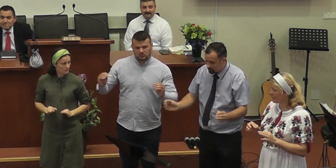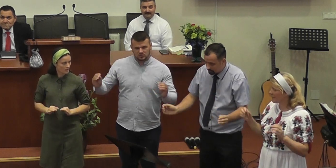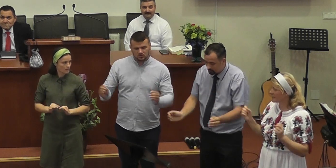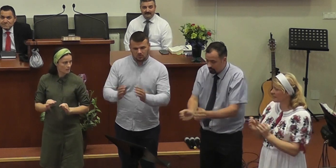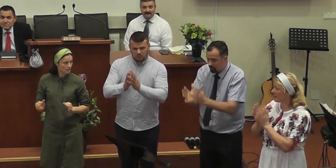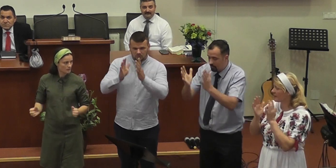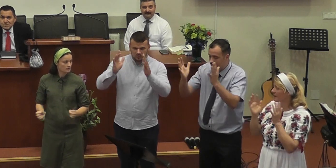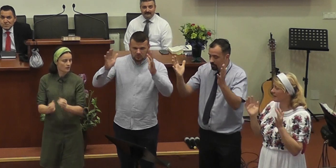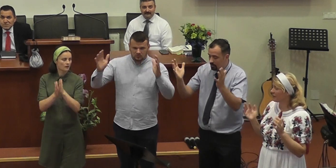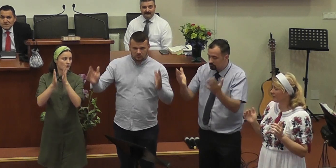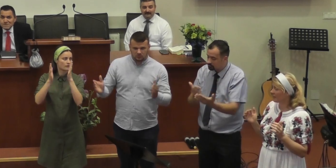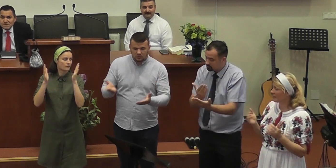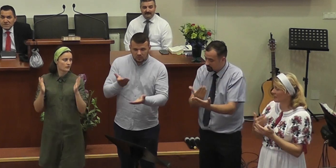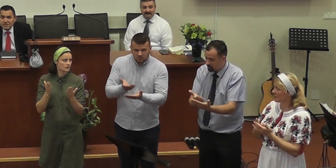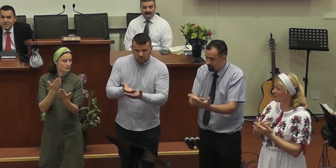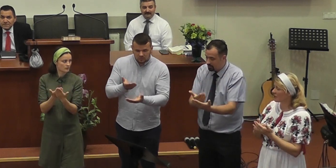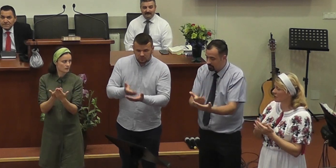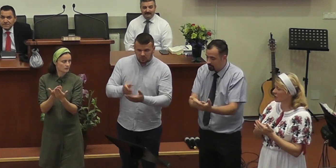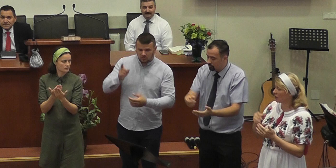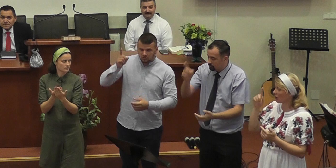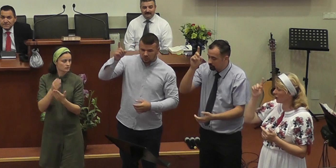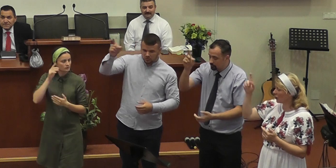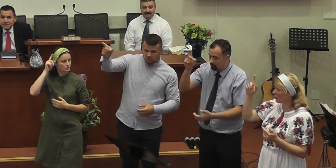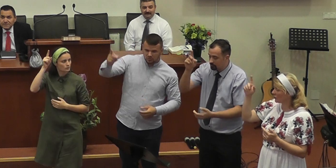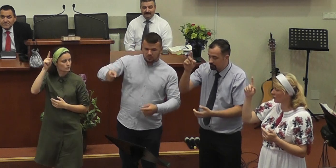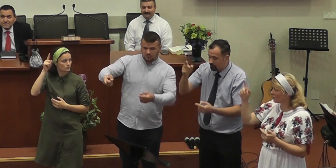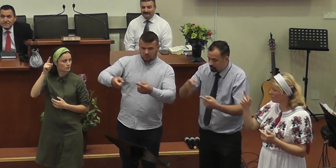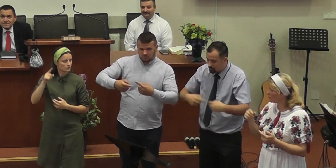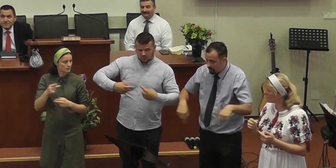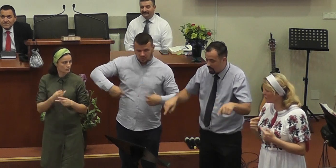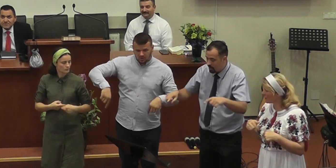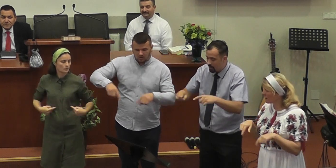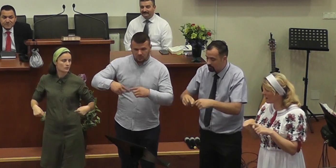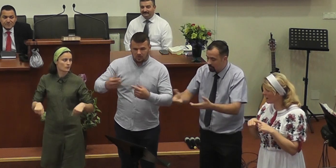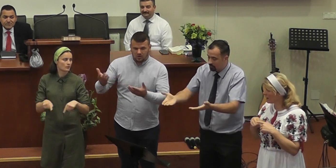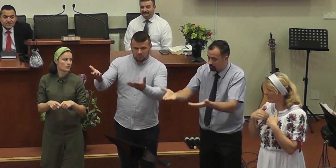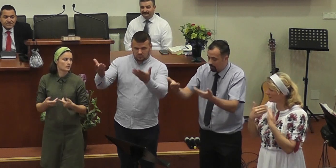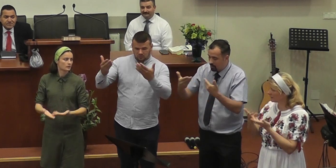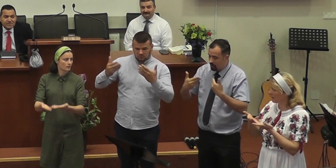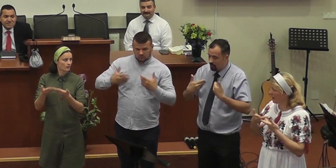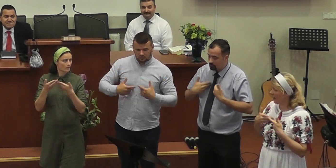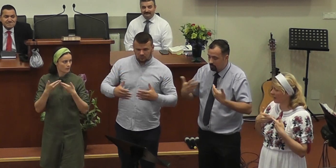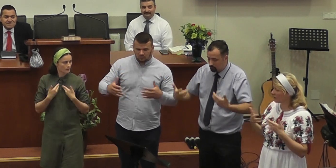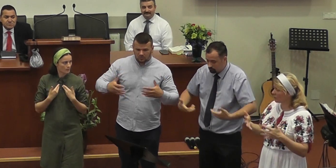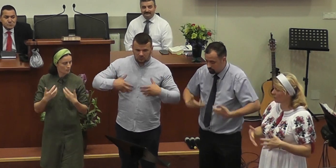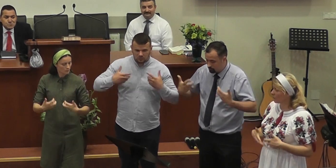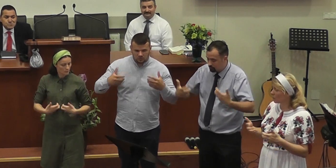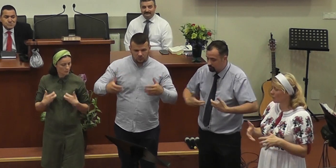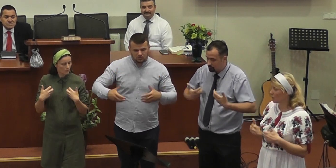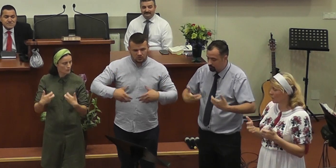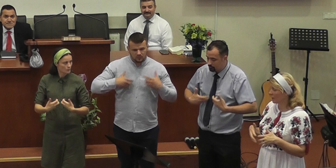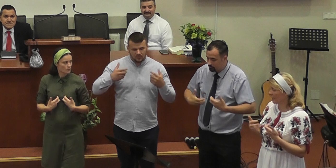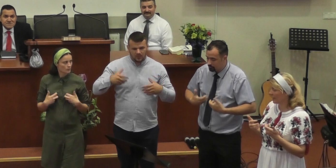Sfântă sănălăvit, căci tu mi-ai dat bucurii,